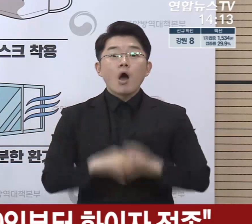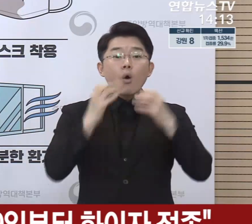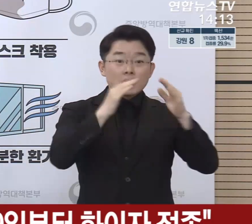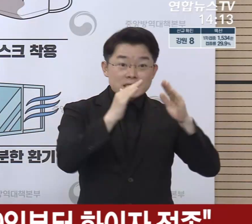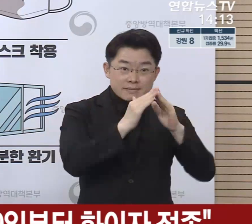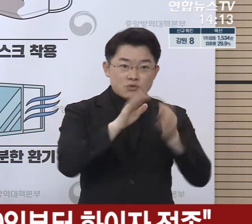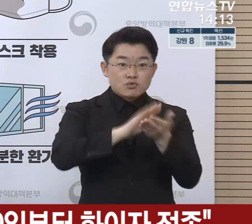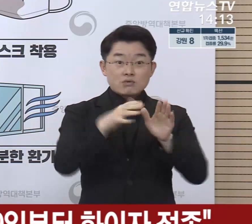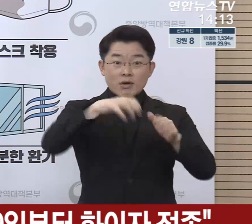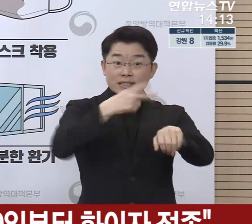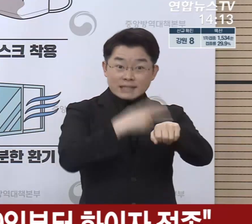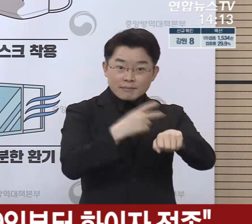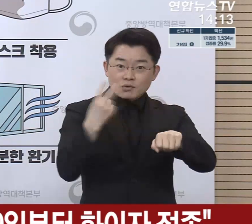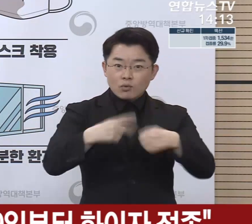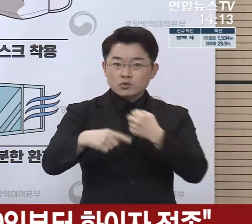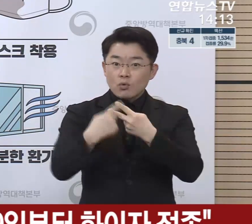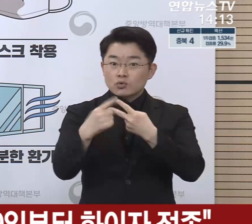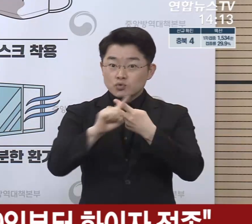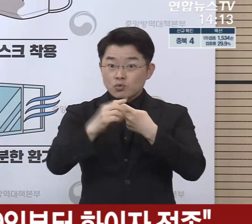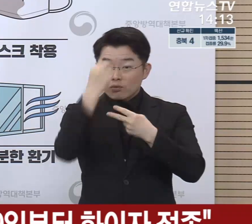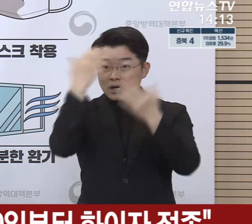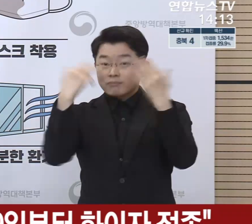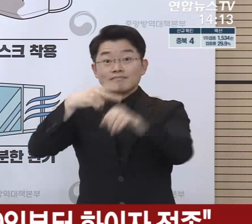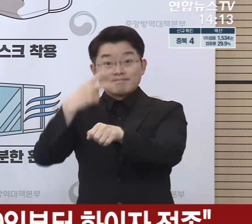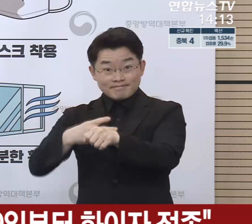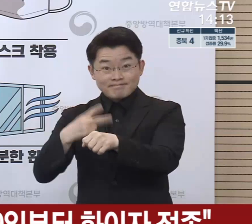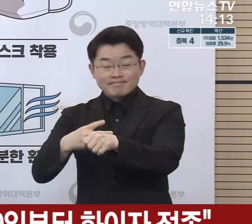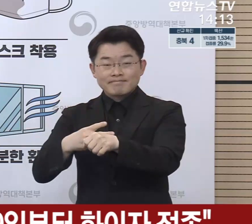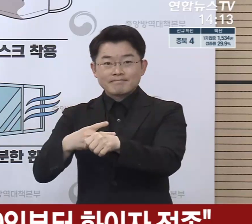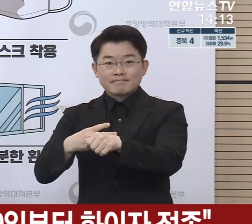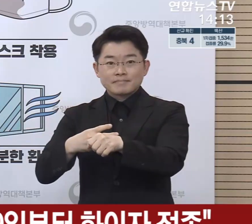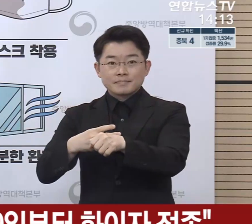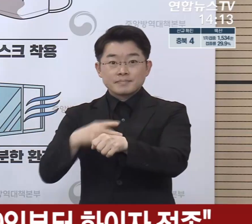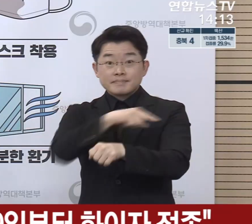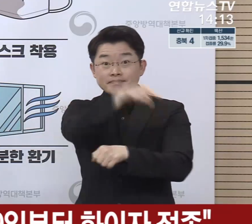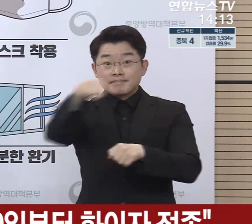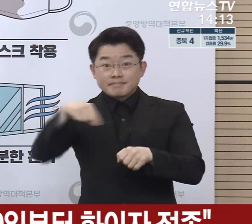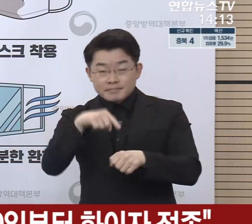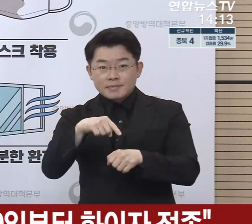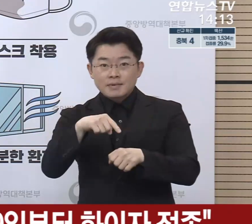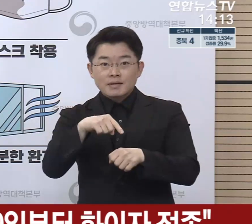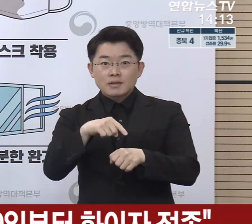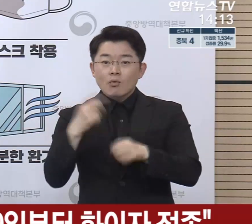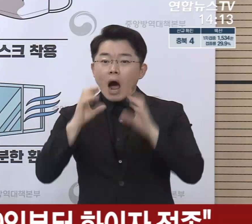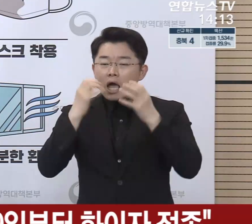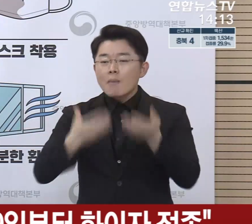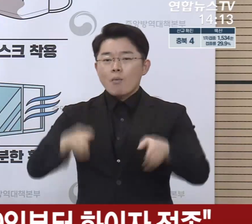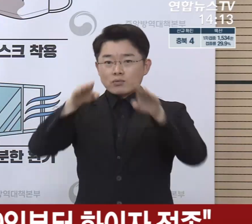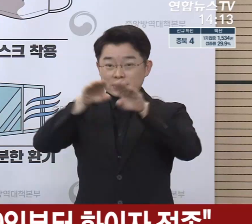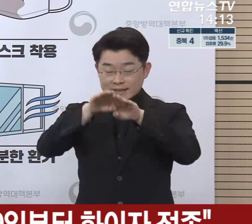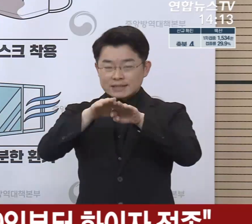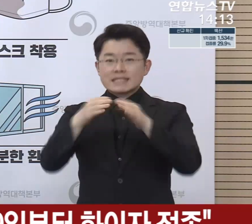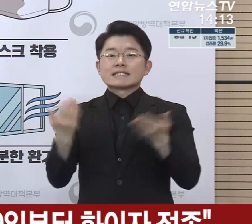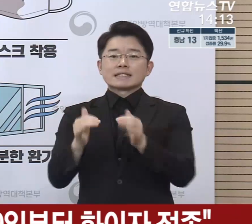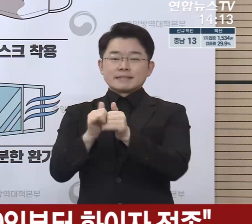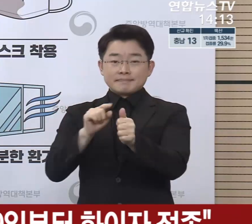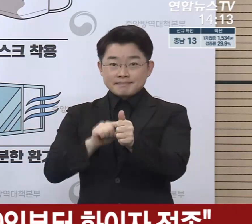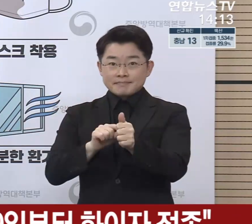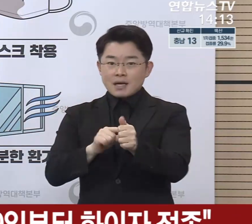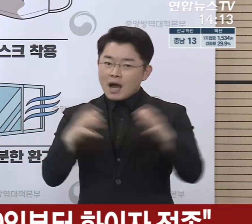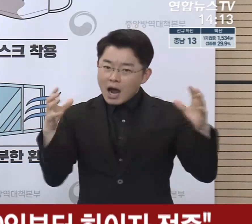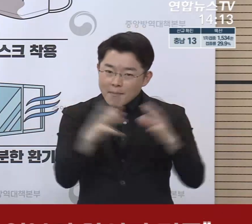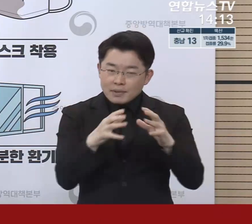어린이집, 유치원, 초중학교 교직원 등을 포함해서 아동, 복지, 돌봄시설 종사자